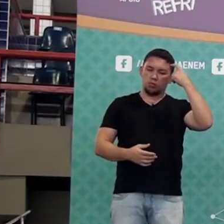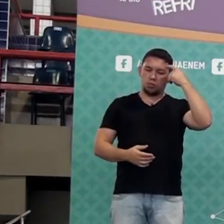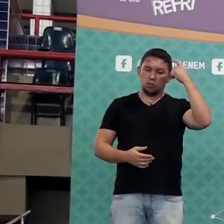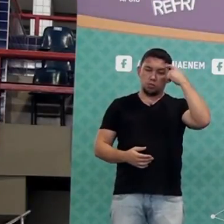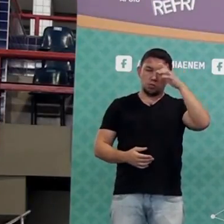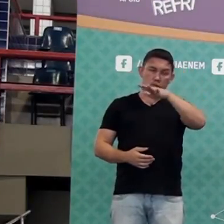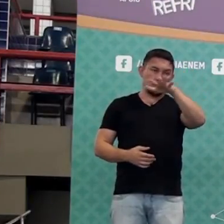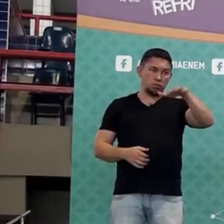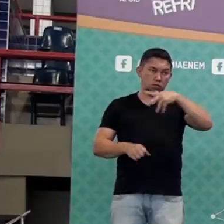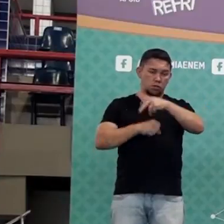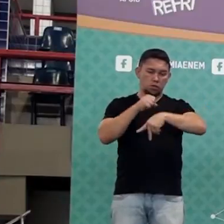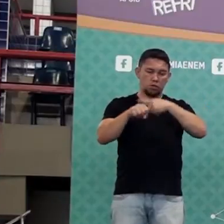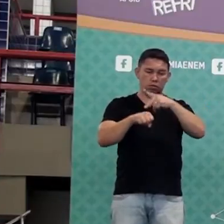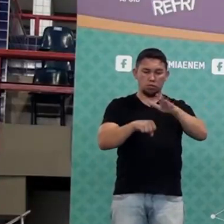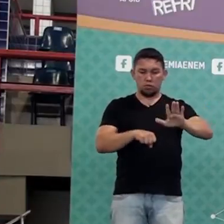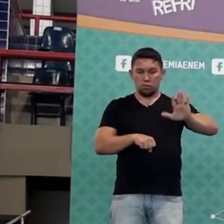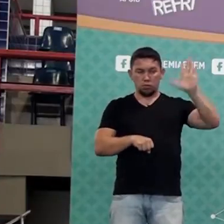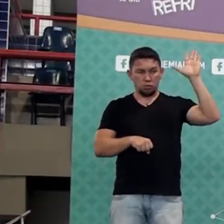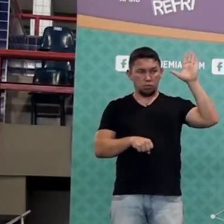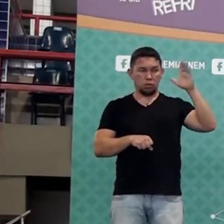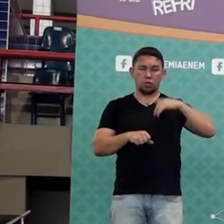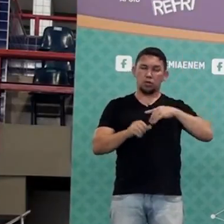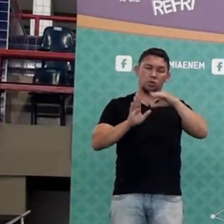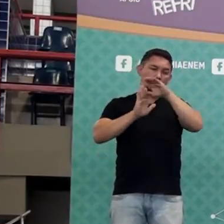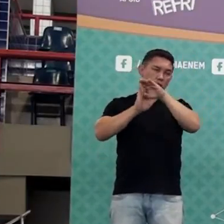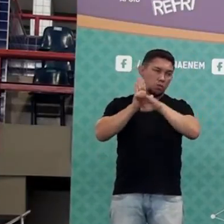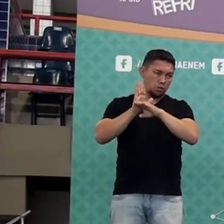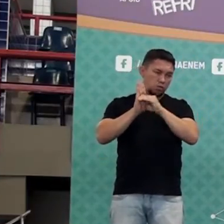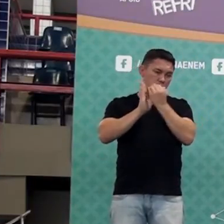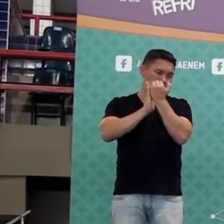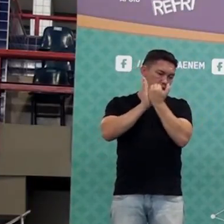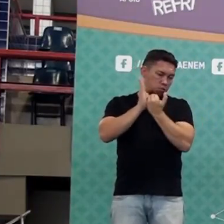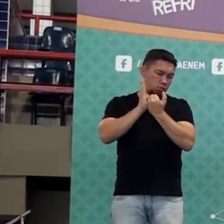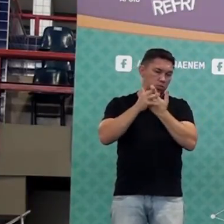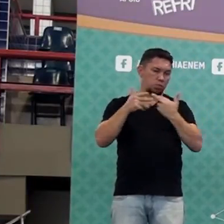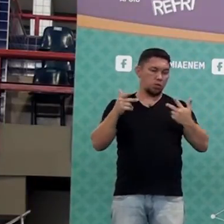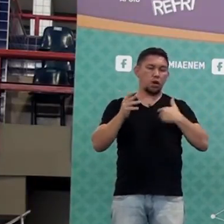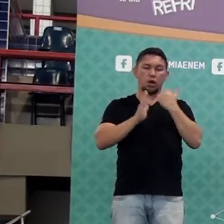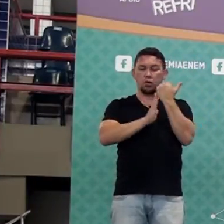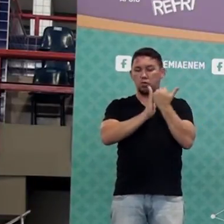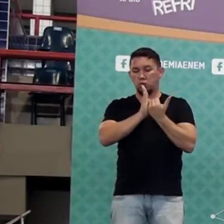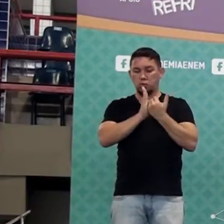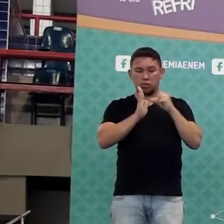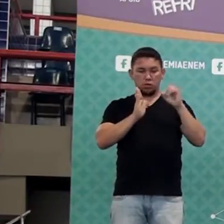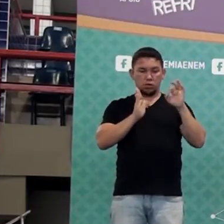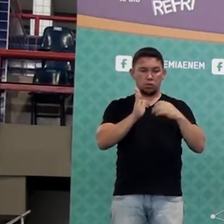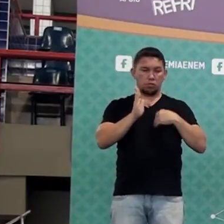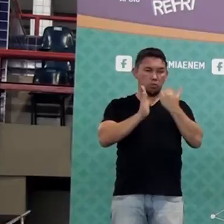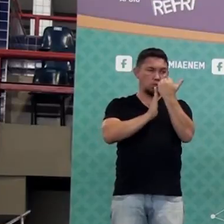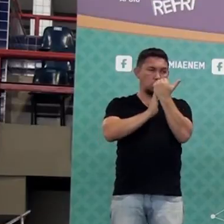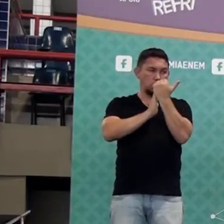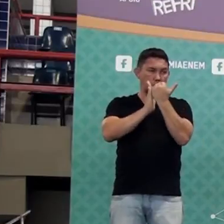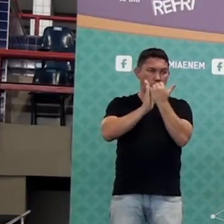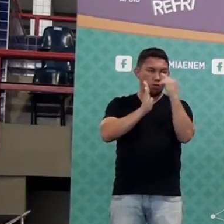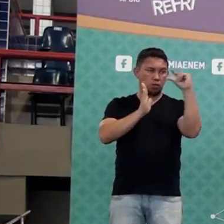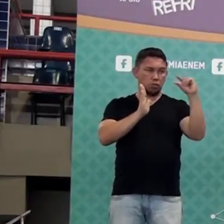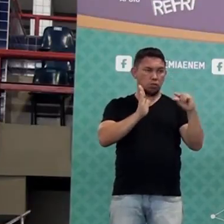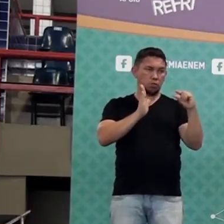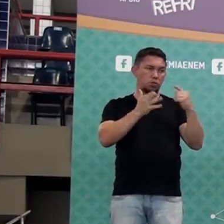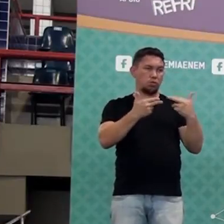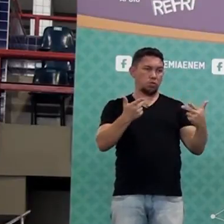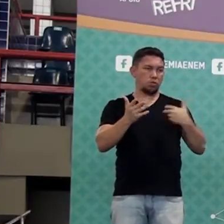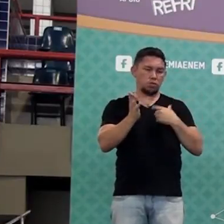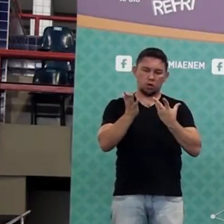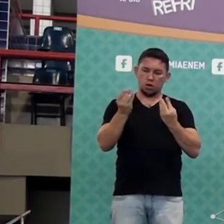esses países prometeram reduzir os seus arsenais nucleares, até reduziram, mas reduziram numa quantidade muito menor.